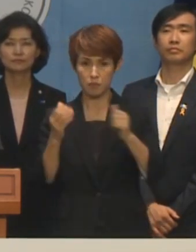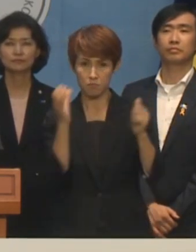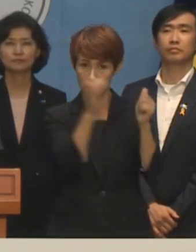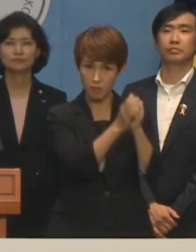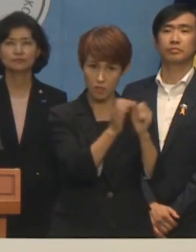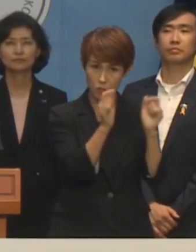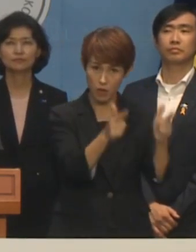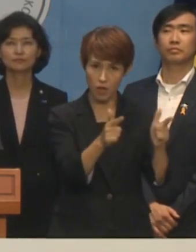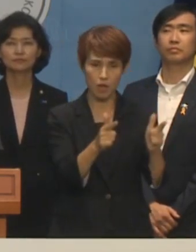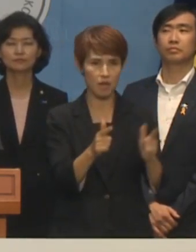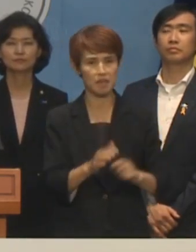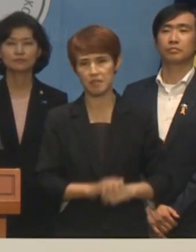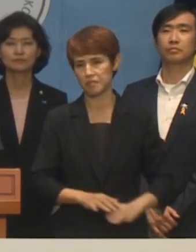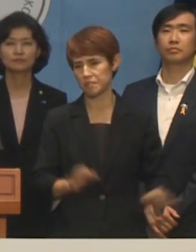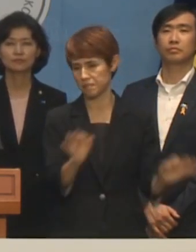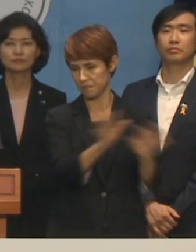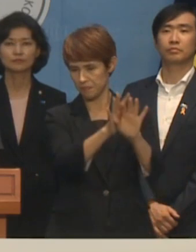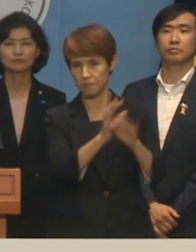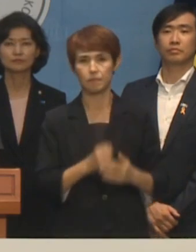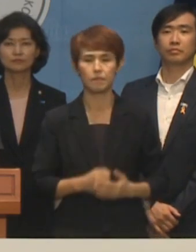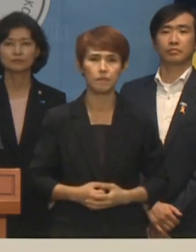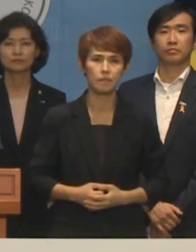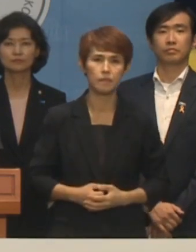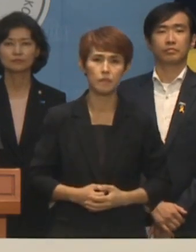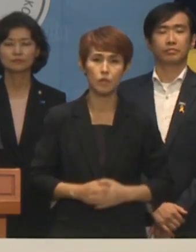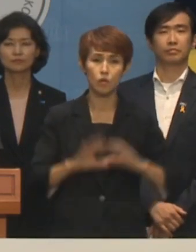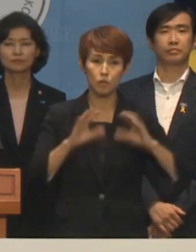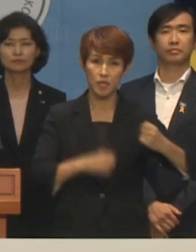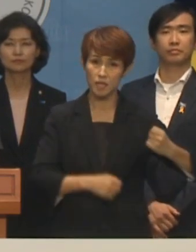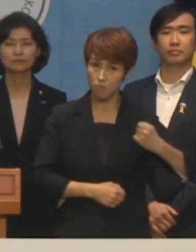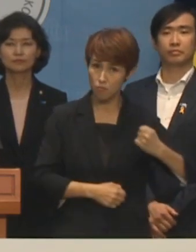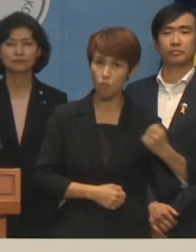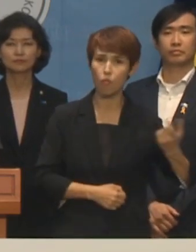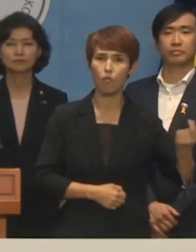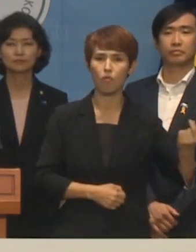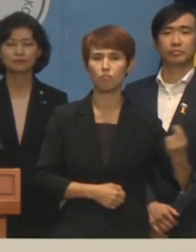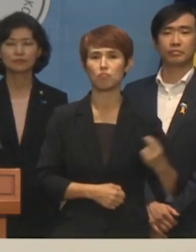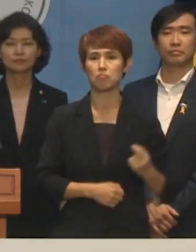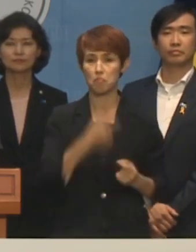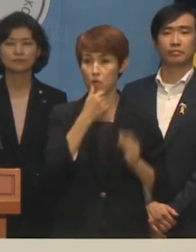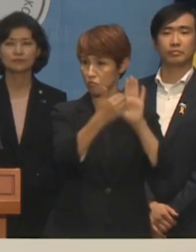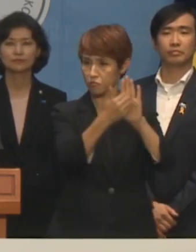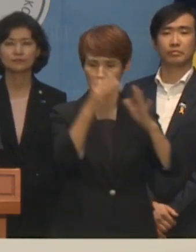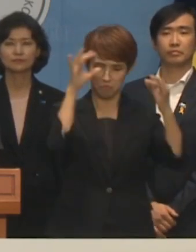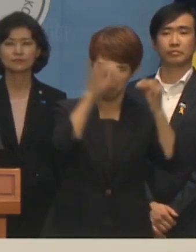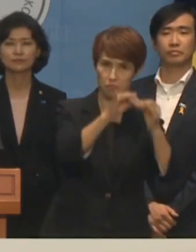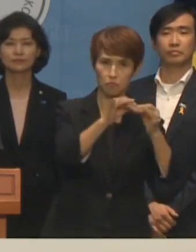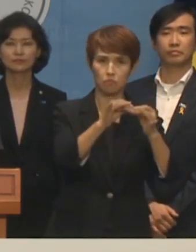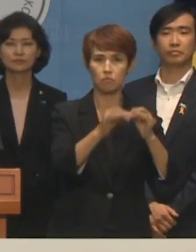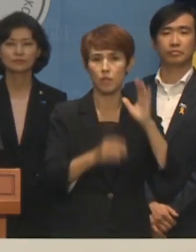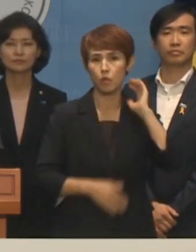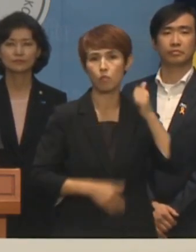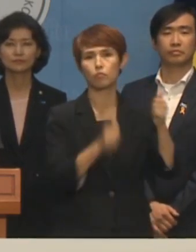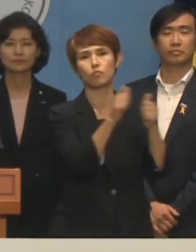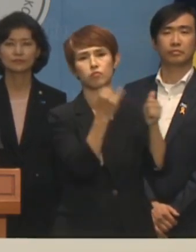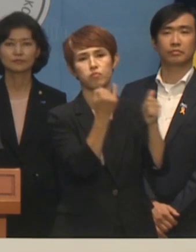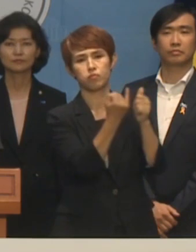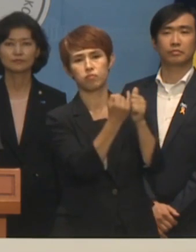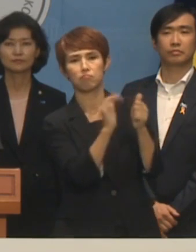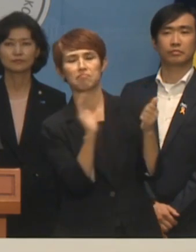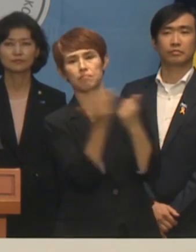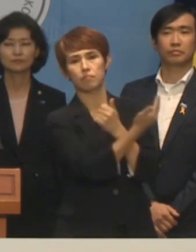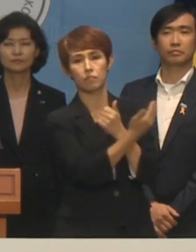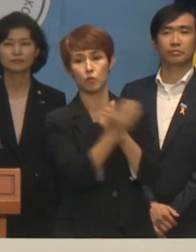마지막 기회조차도 날렸다. 국민의힘 또한 이에 찬성표를 던지고 대통령 부부를 옹호하며